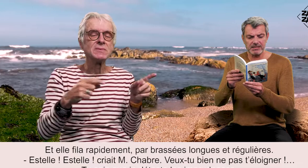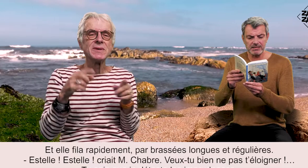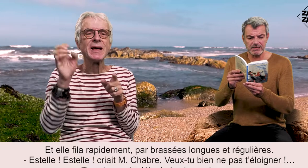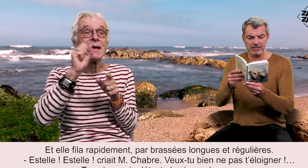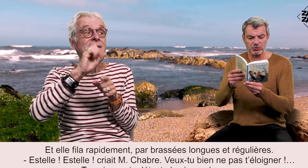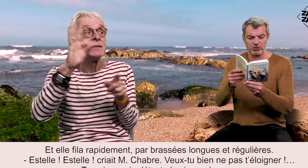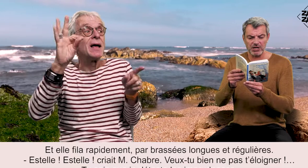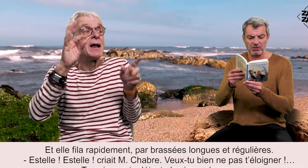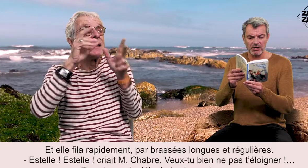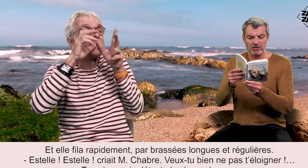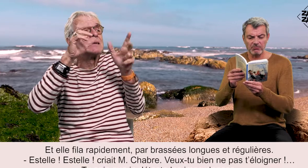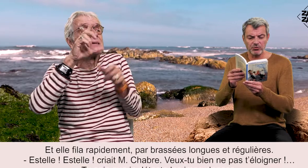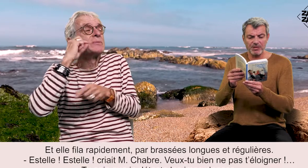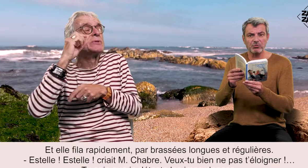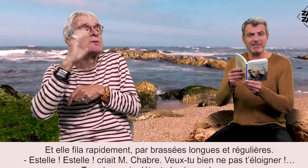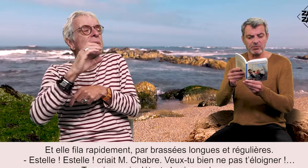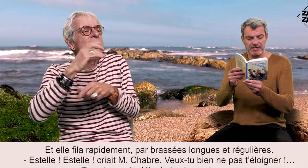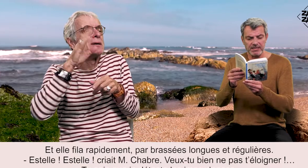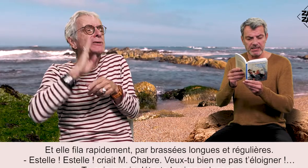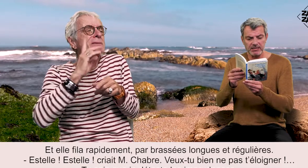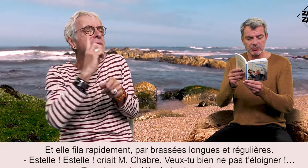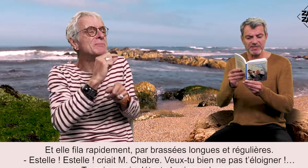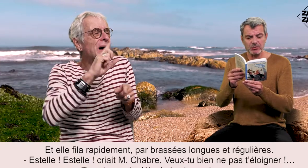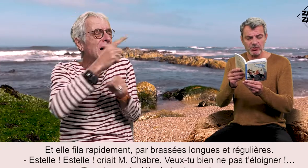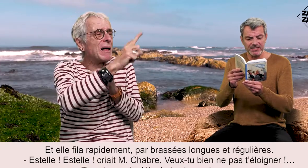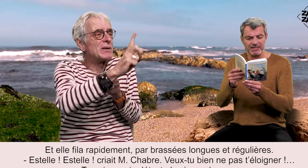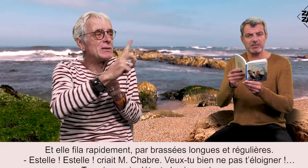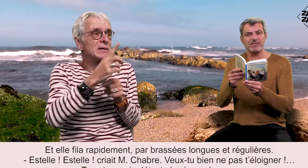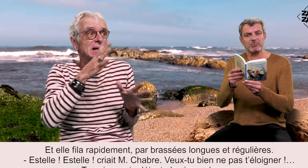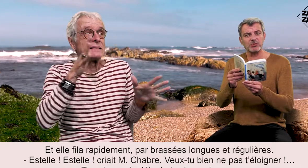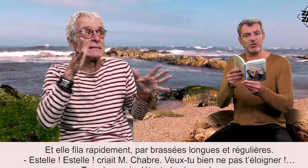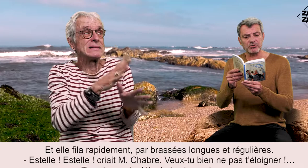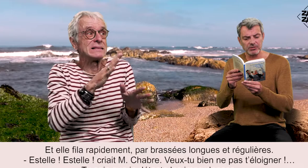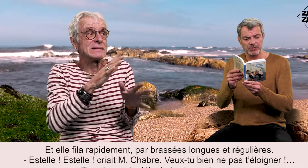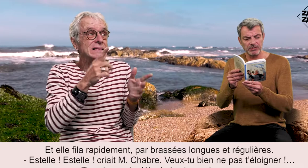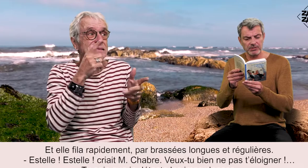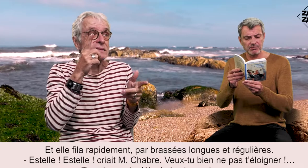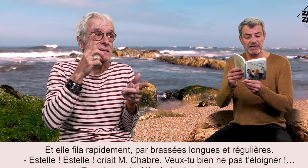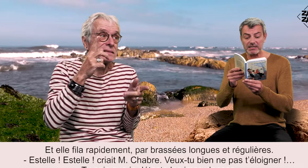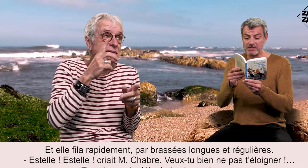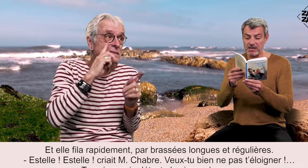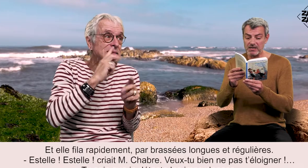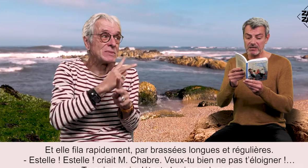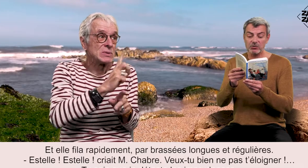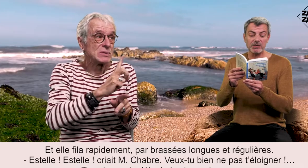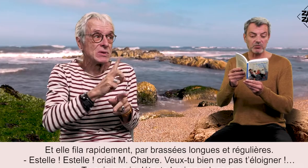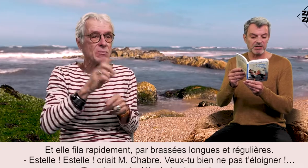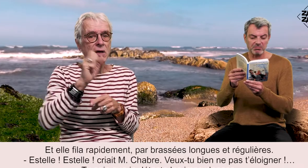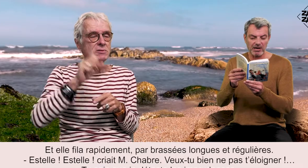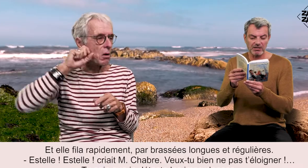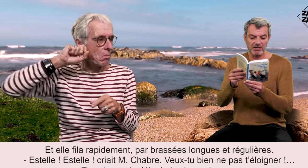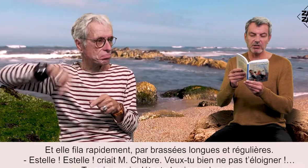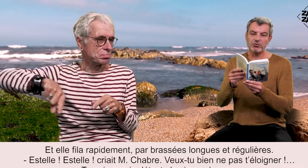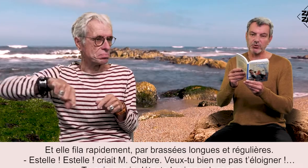Estelle ! » cria M. Chabre. « Veux-tu bien ne pas t'éloigner ? Tu sais que je déteste les imprudences. » Mais Estelle ne l